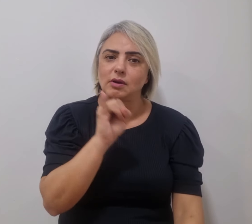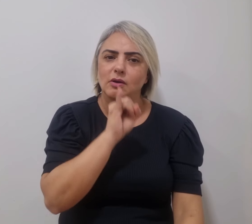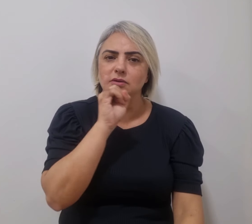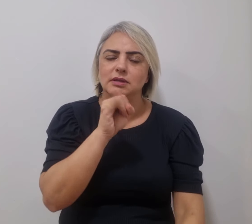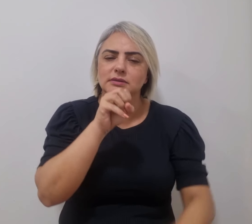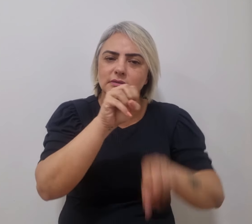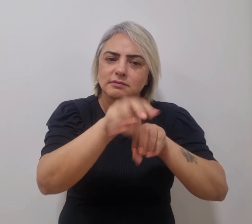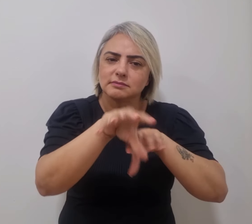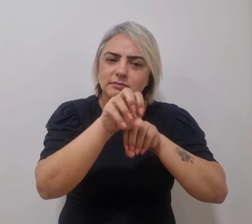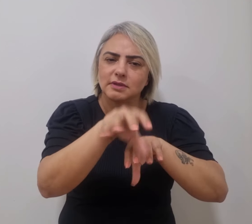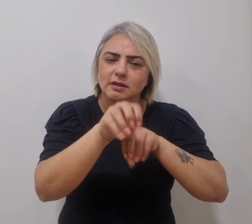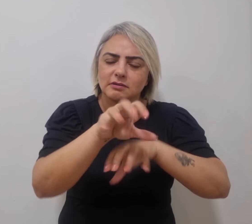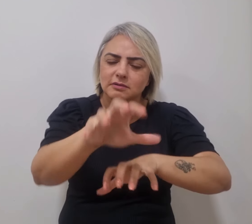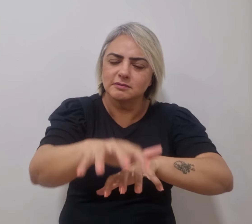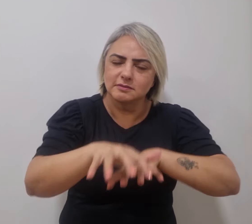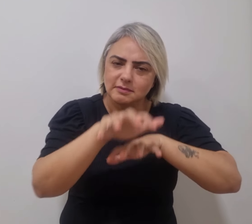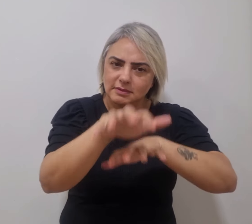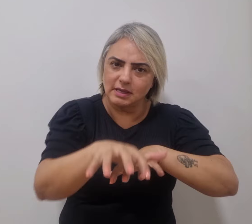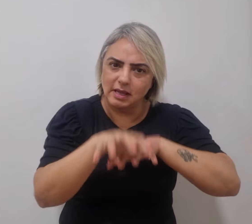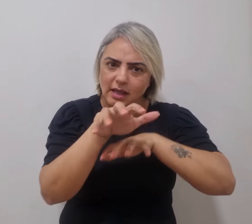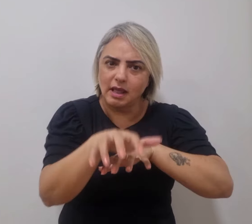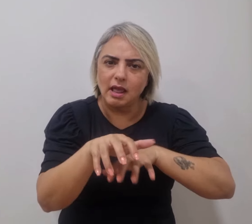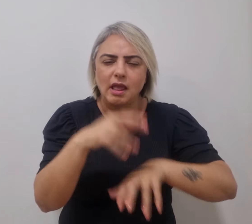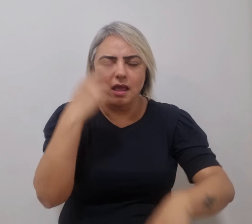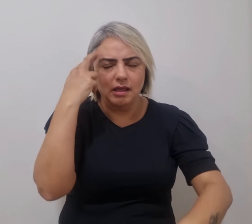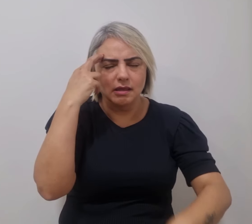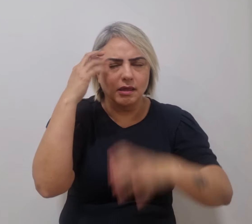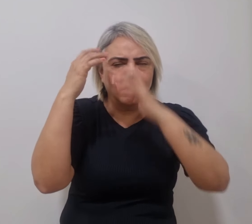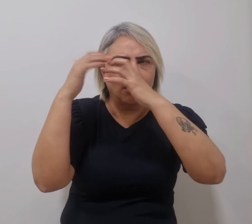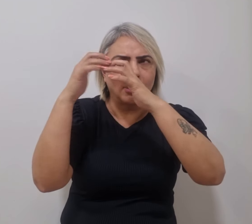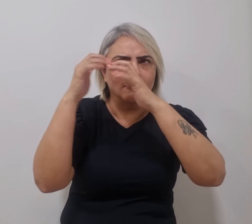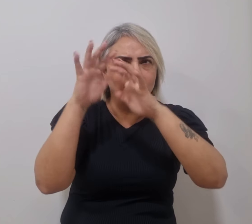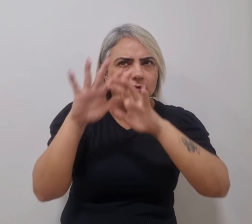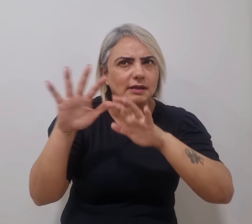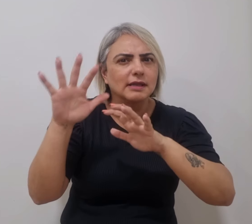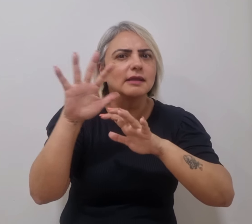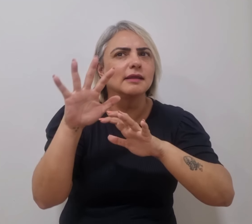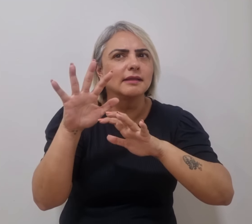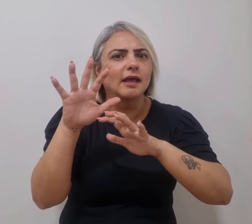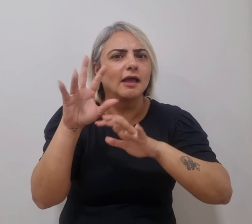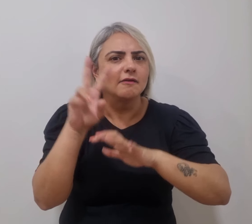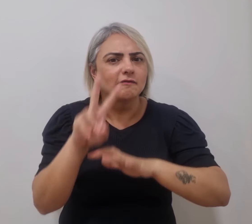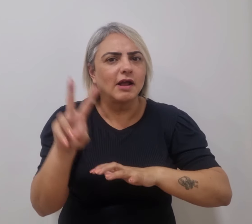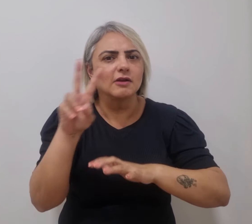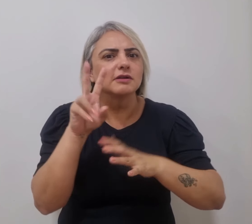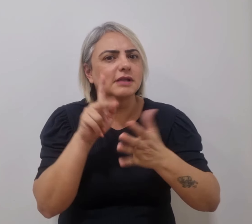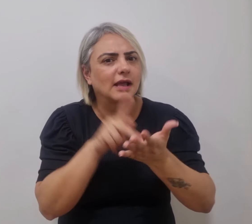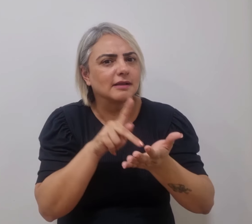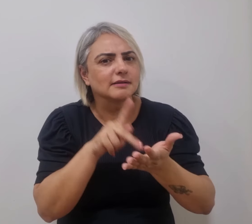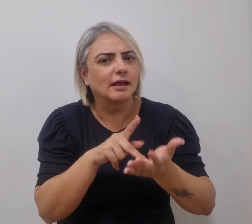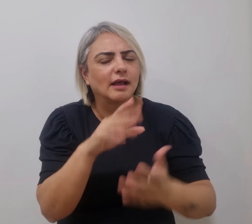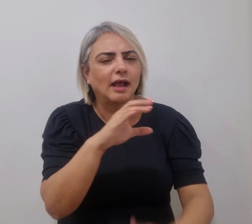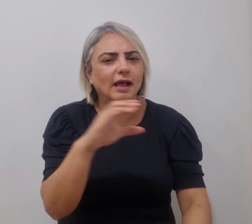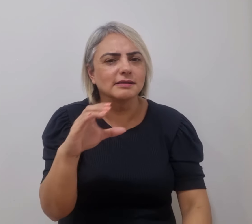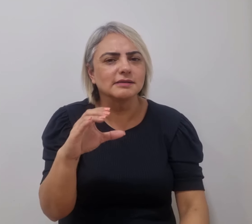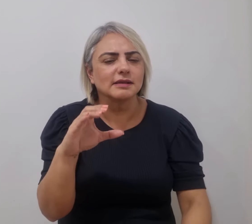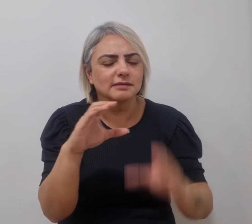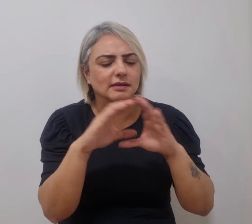educação do campo, que reflita e valorize a realidade e a ciência da comunidade que